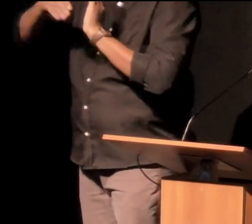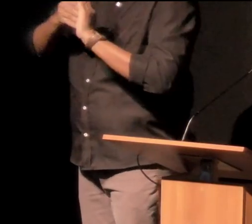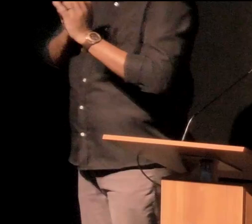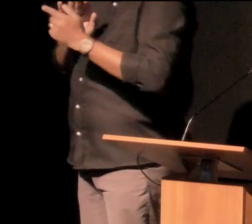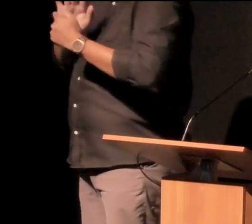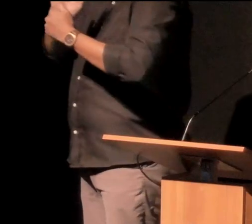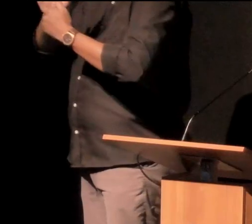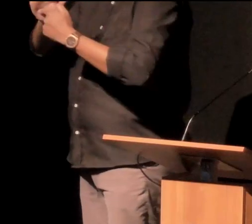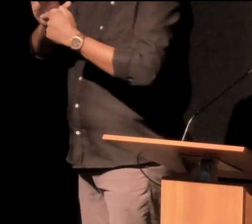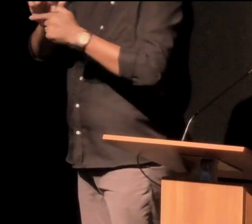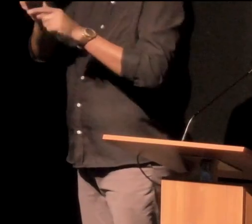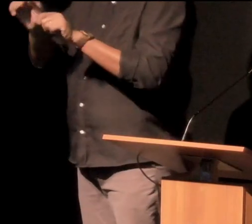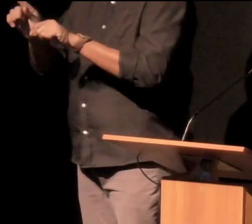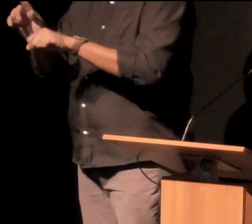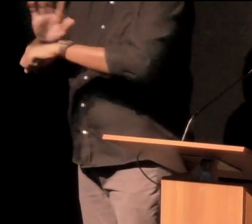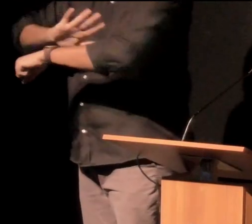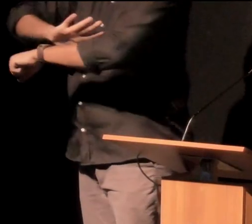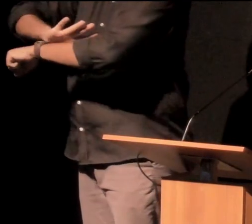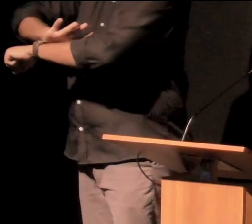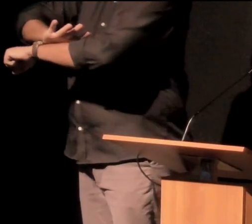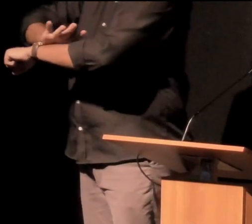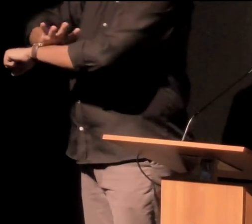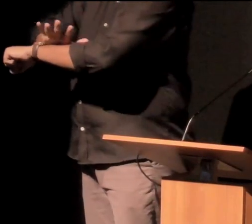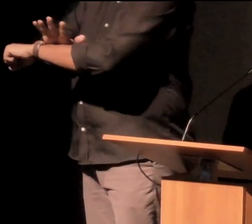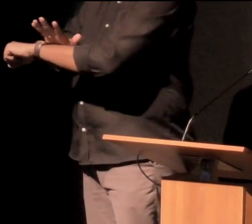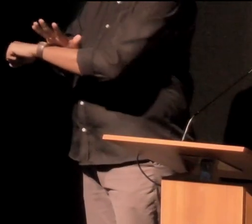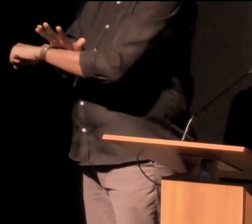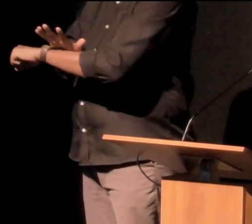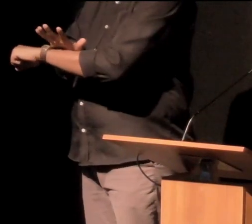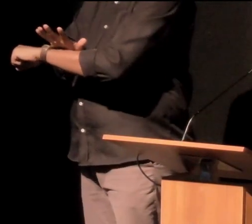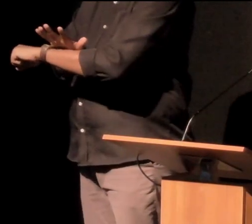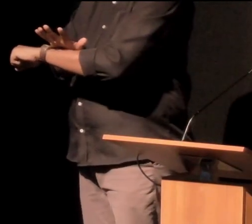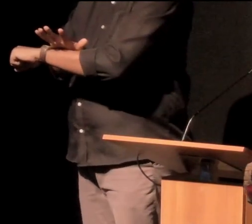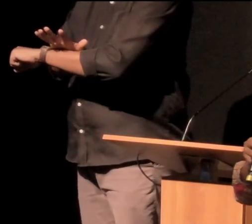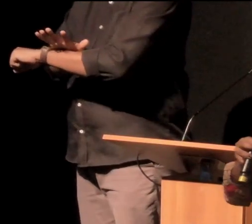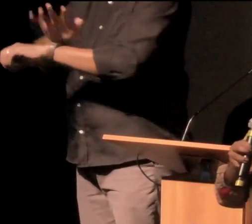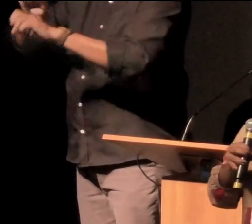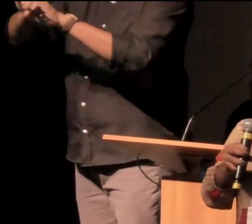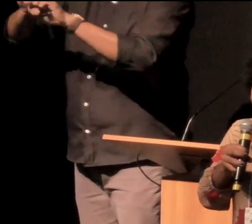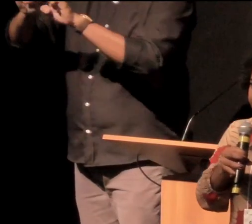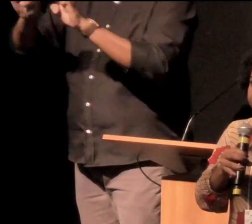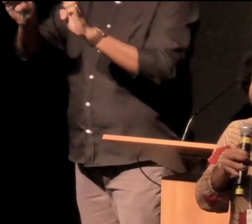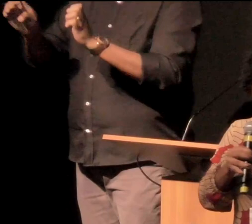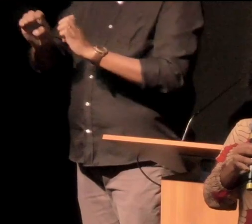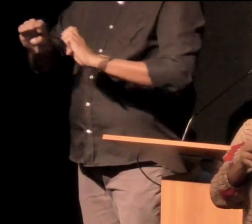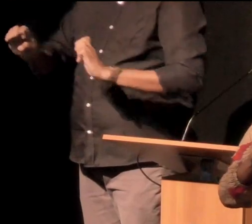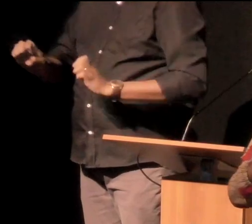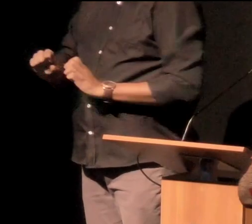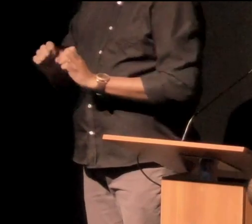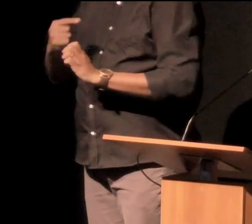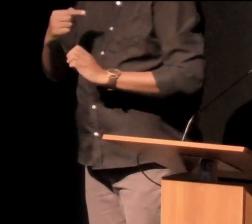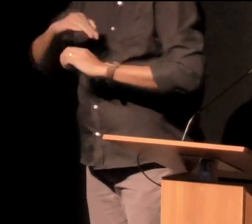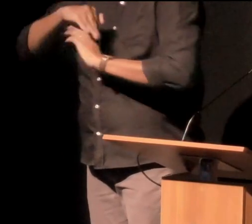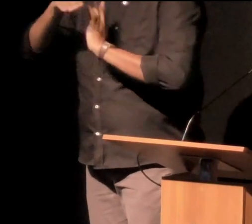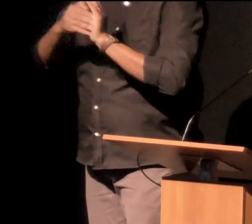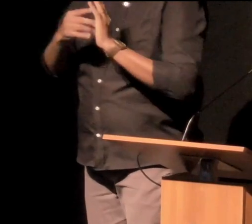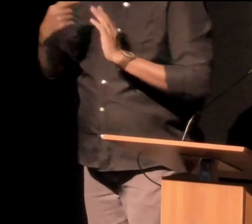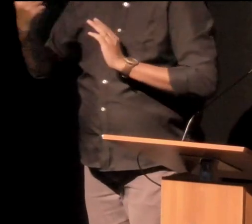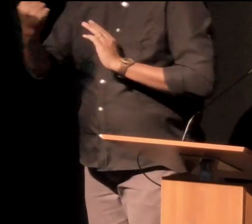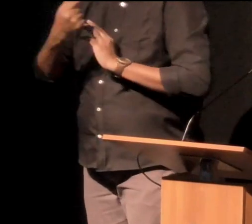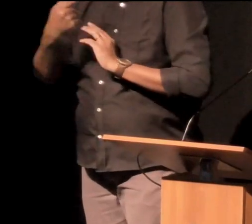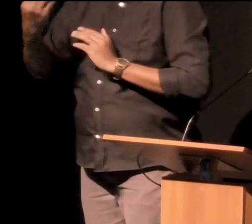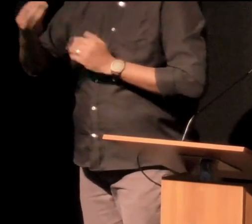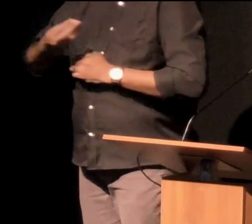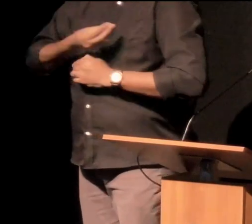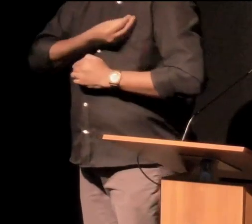o racismo né Isso que é estrutural que todos estamos né nessa sociedade que é